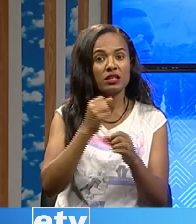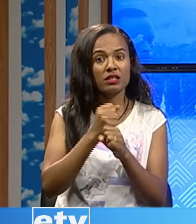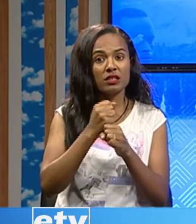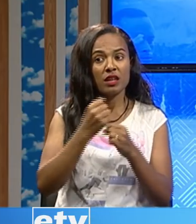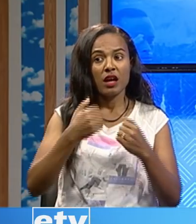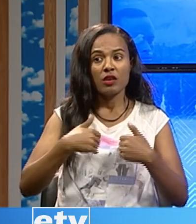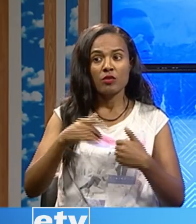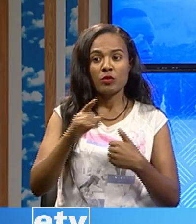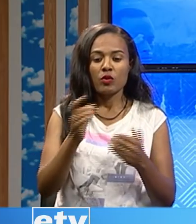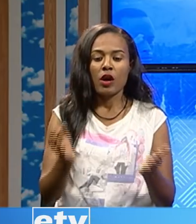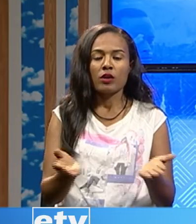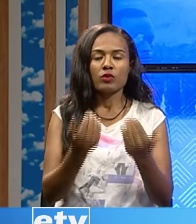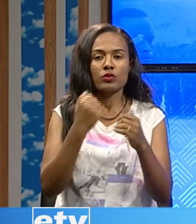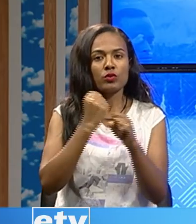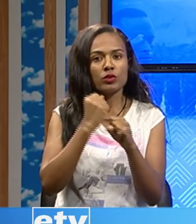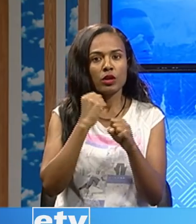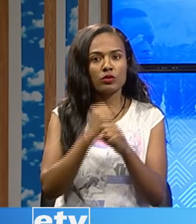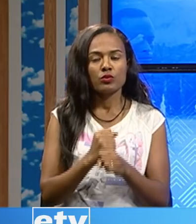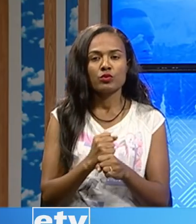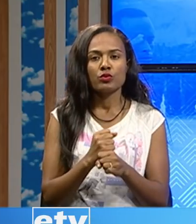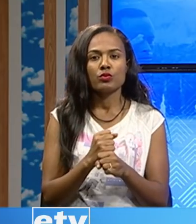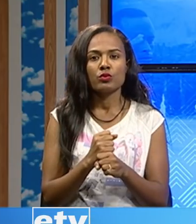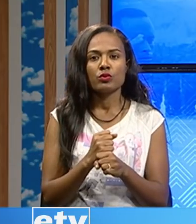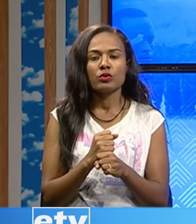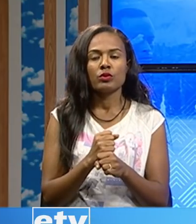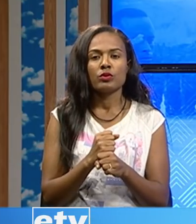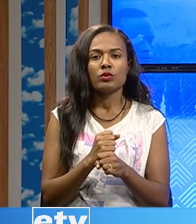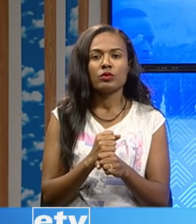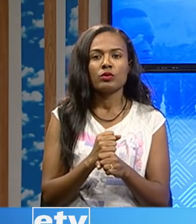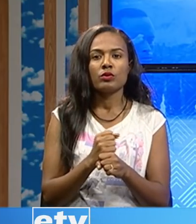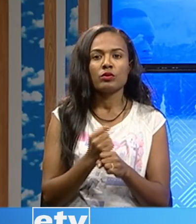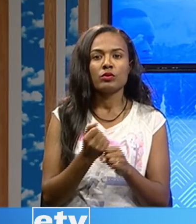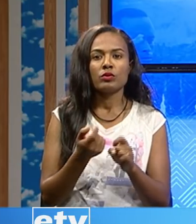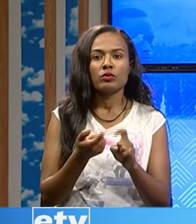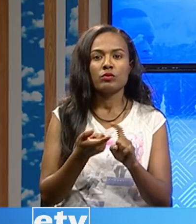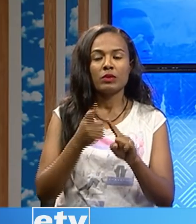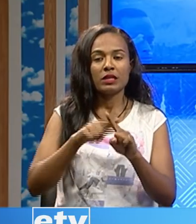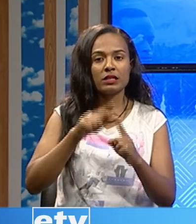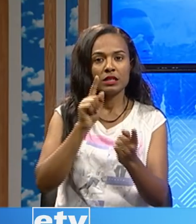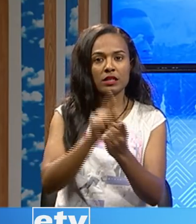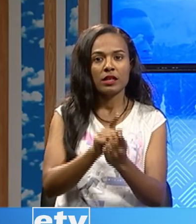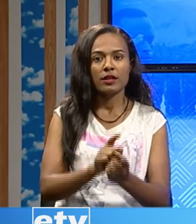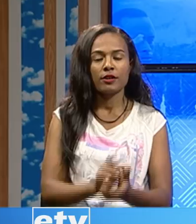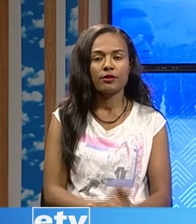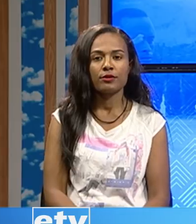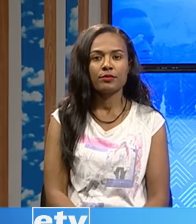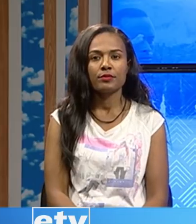አይዟችሁ ስራችሁን ስሩ በመልካም ዜና ደግሞ መልሰን እንገናኛለን